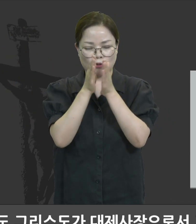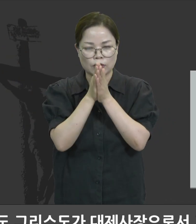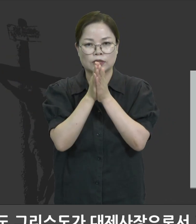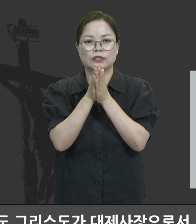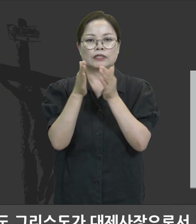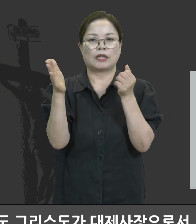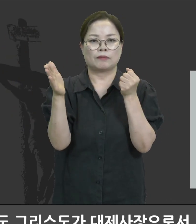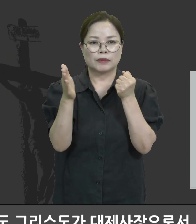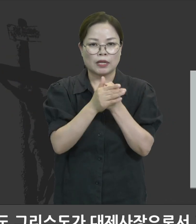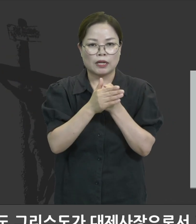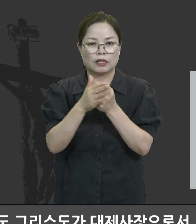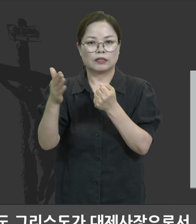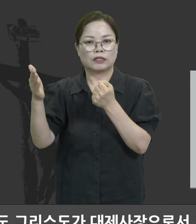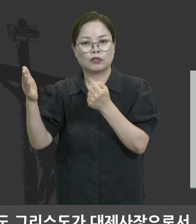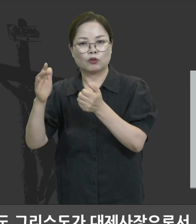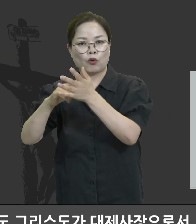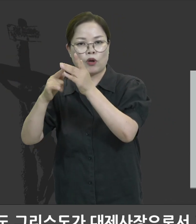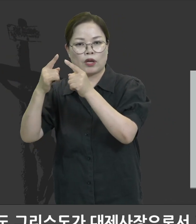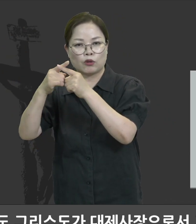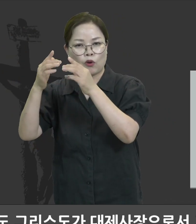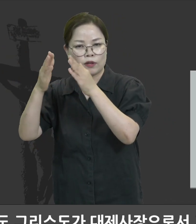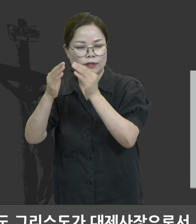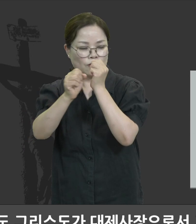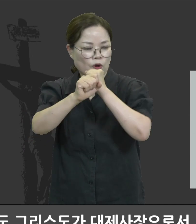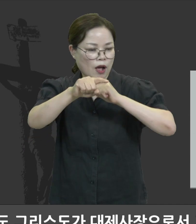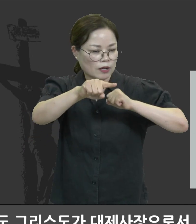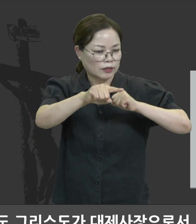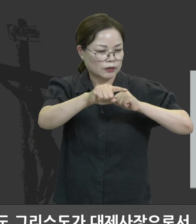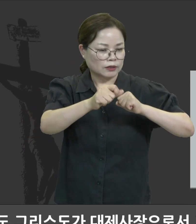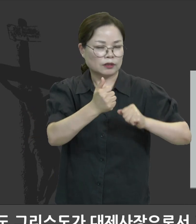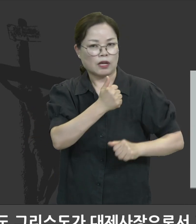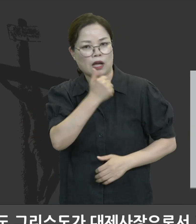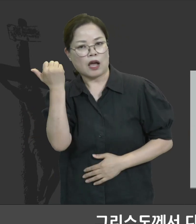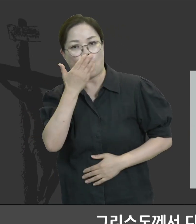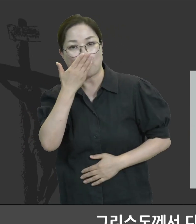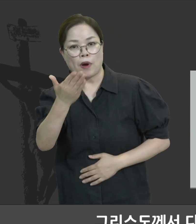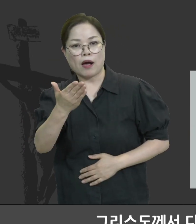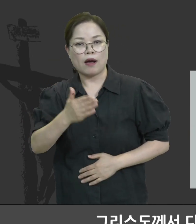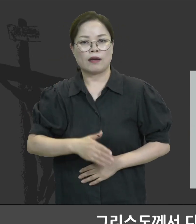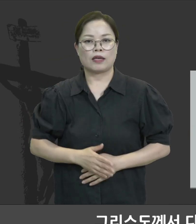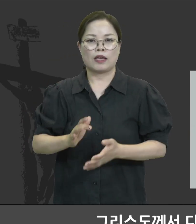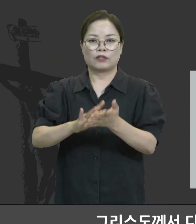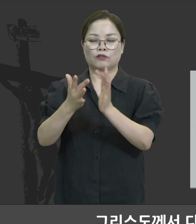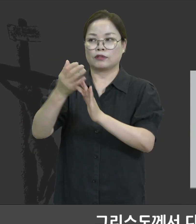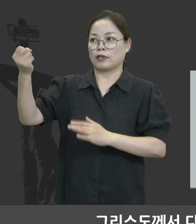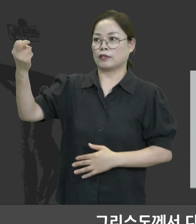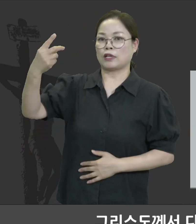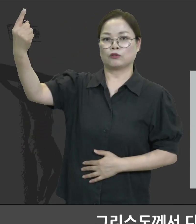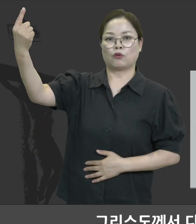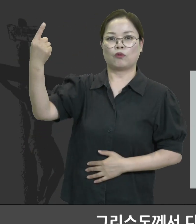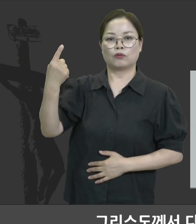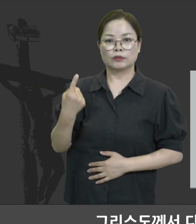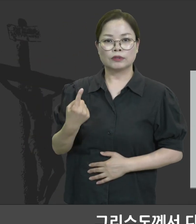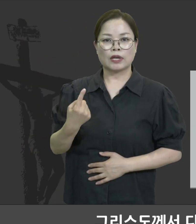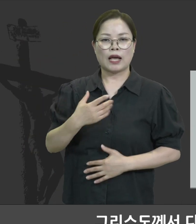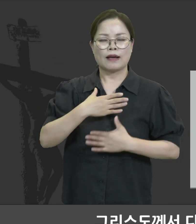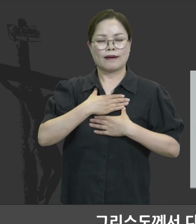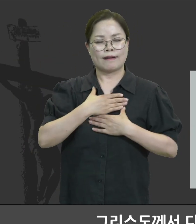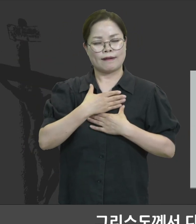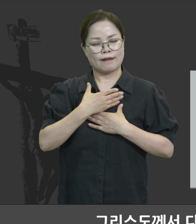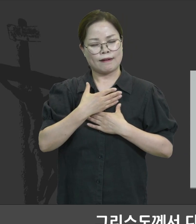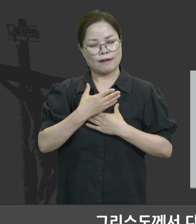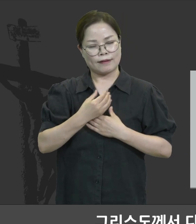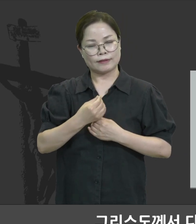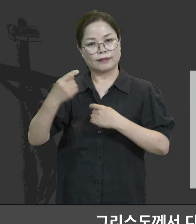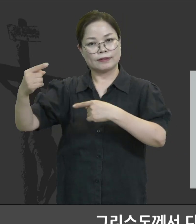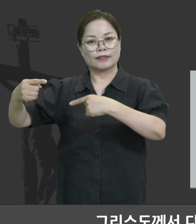때문에 그로 인하여 교회는 이 광야를 통과할 수 있고 그리스도께서 다시 오실 때 안식에